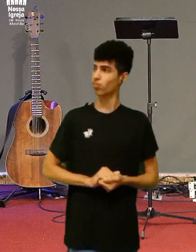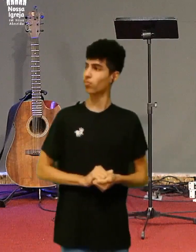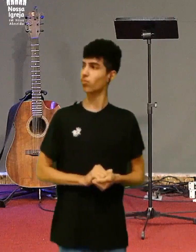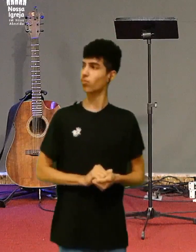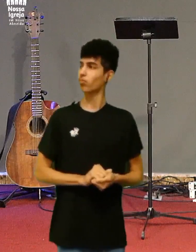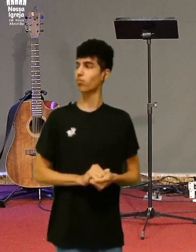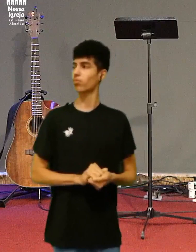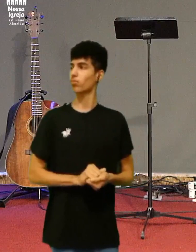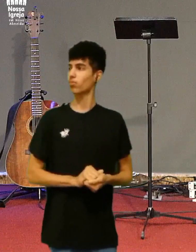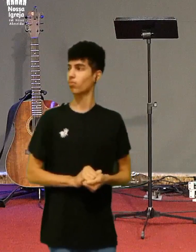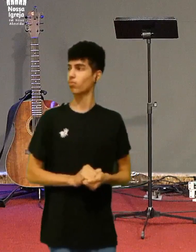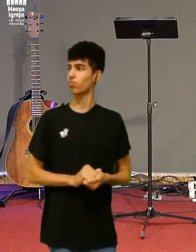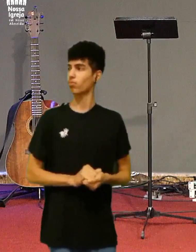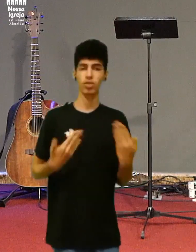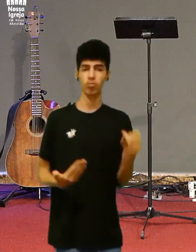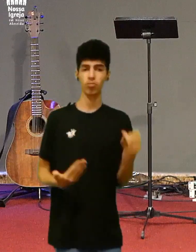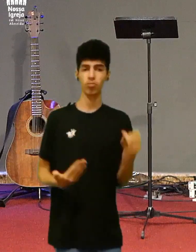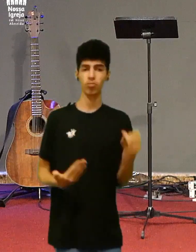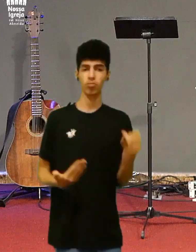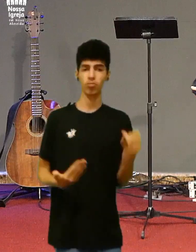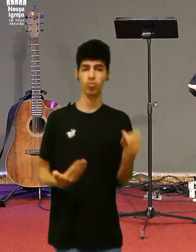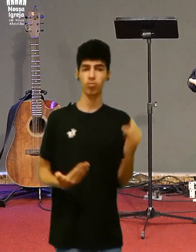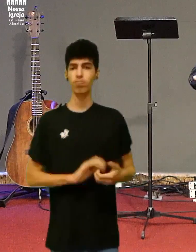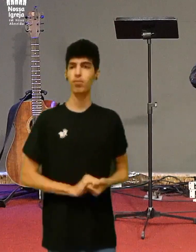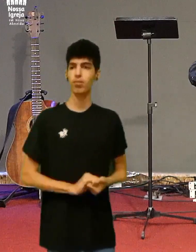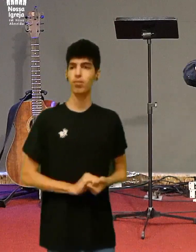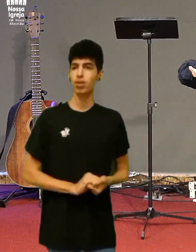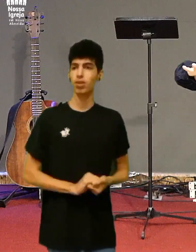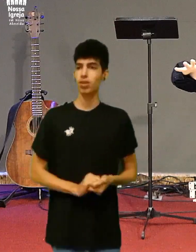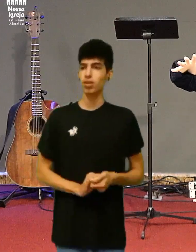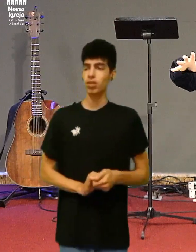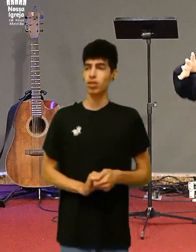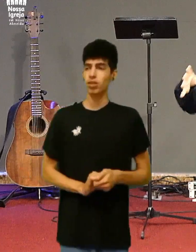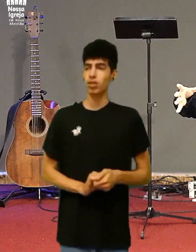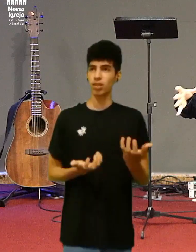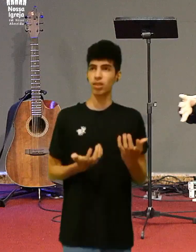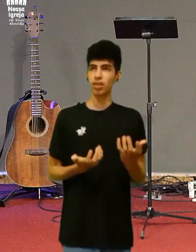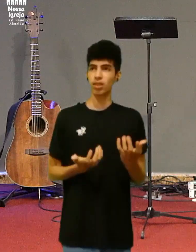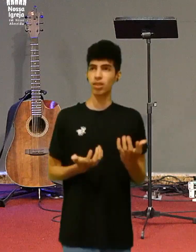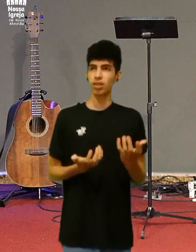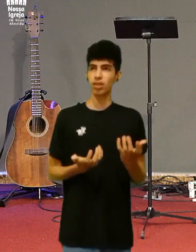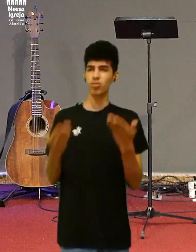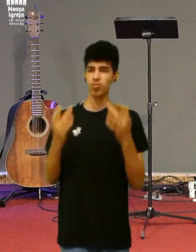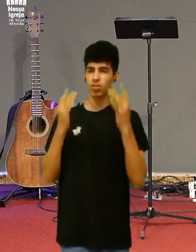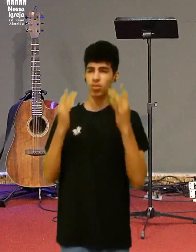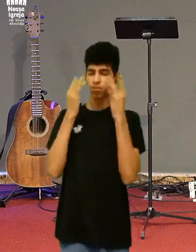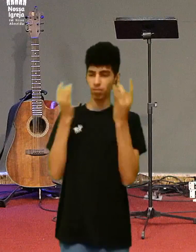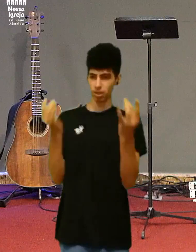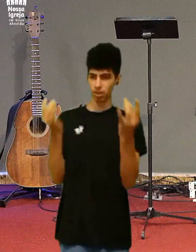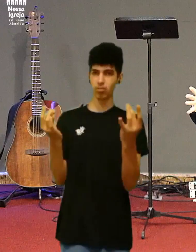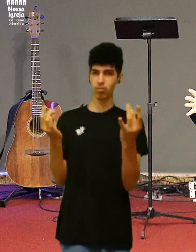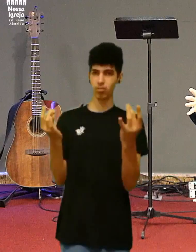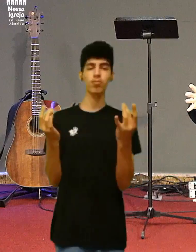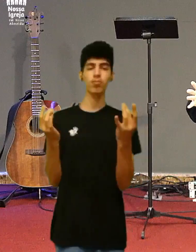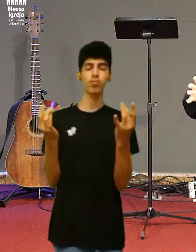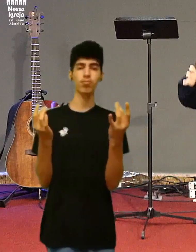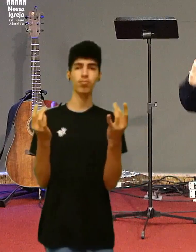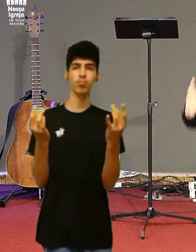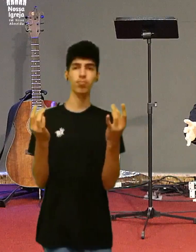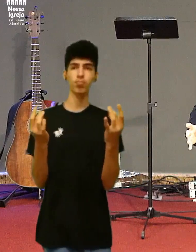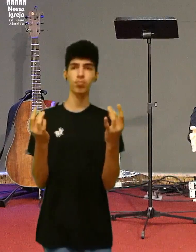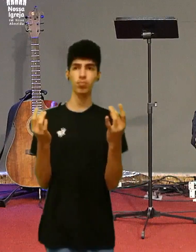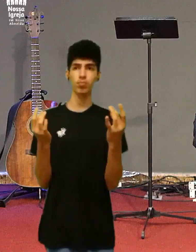Então, meus irmãos, esse é o cenário que eu quero que vocês prestem atenção nessa noite, porque embora ele